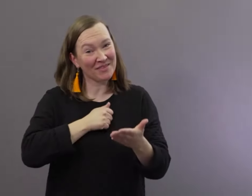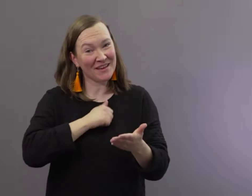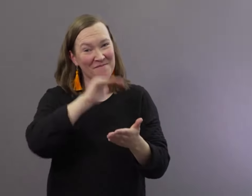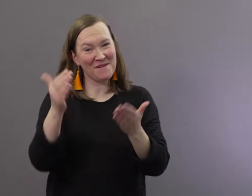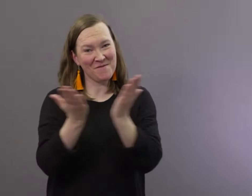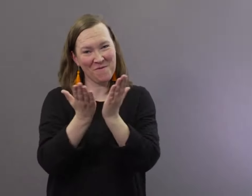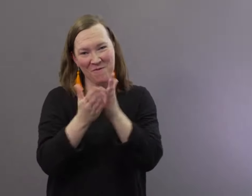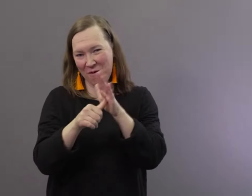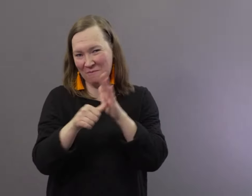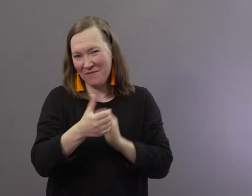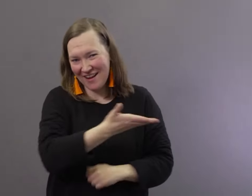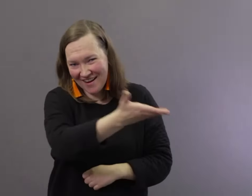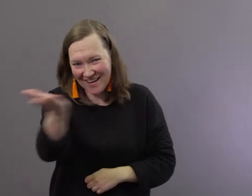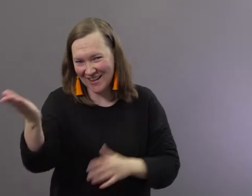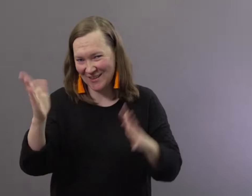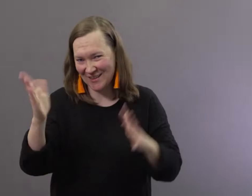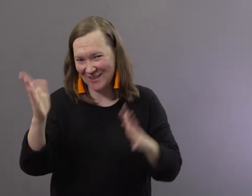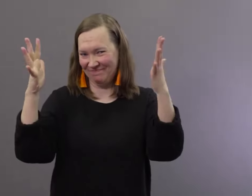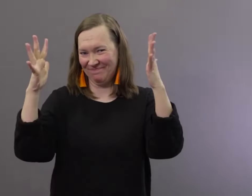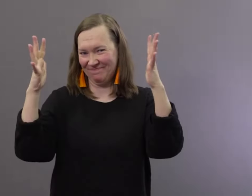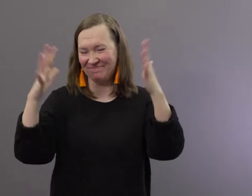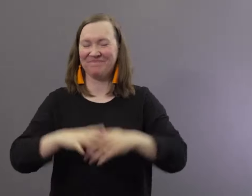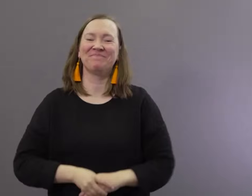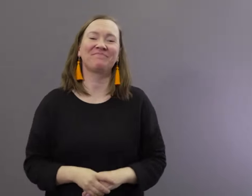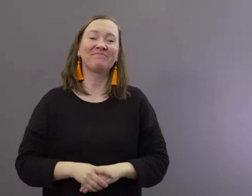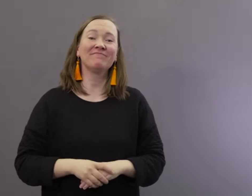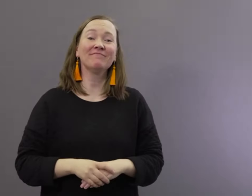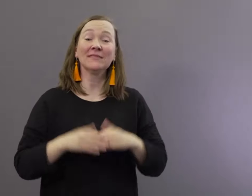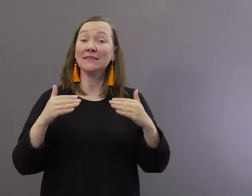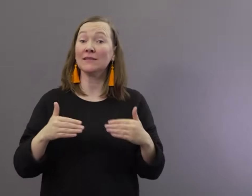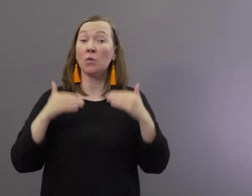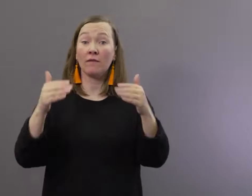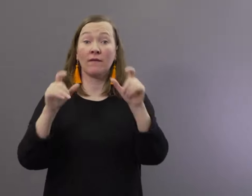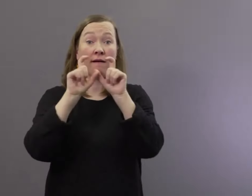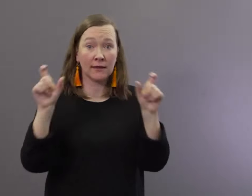Oi, aplodeja ja kiitos. Mahtavaa, pitäjän koulun oppilaat.